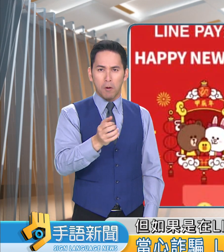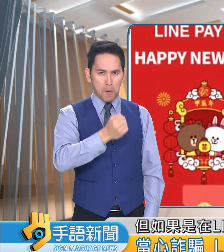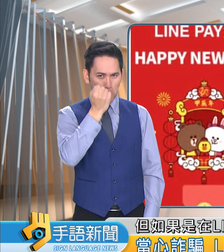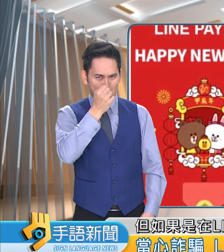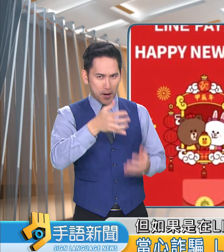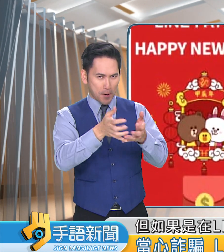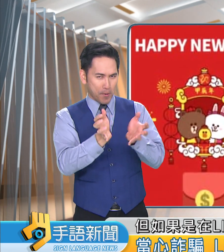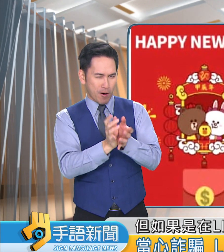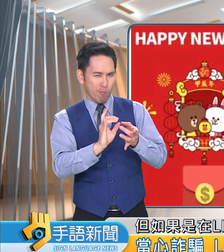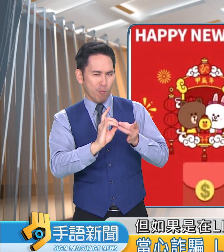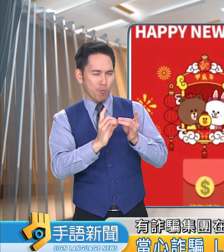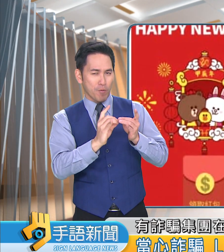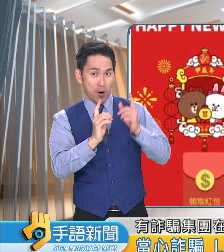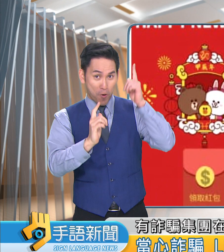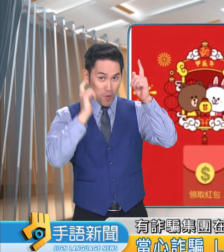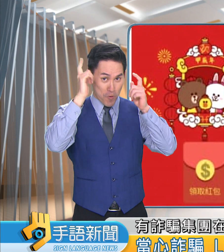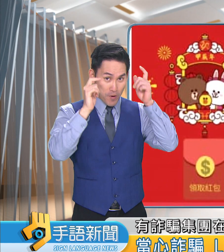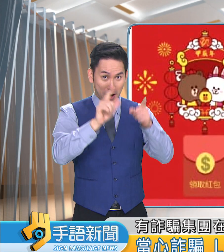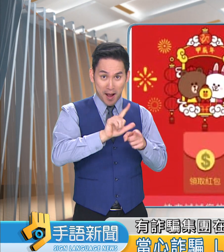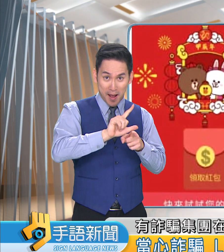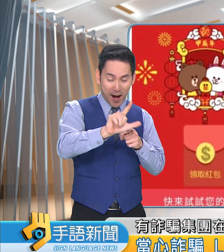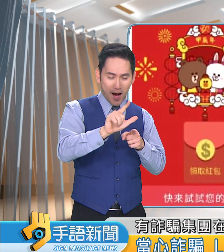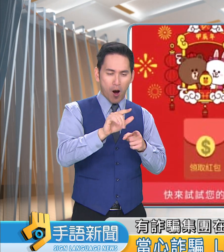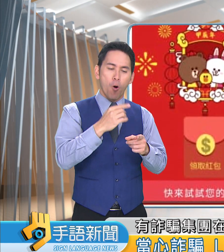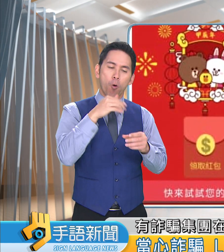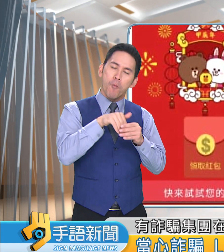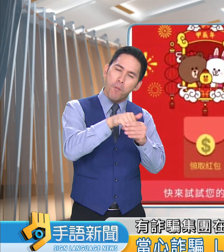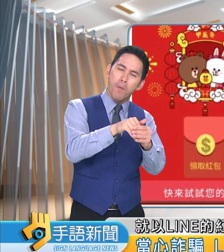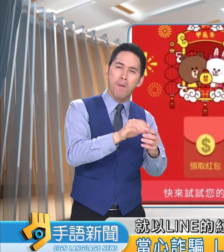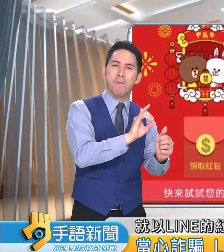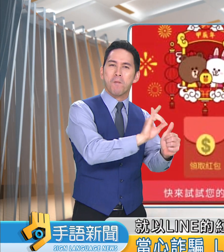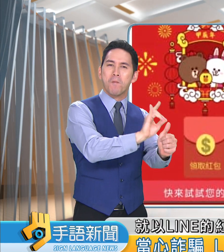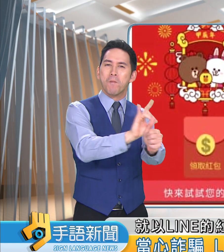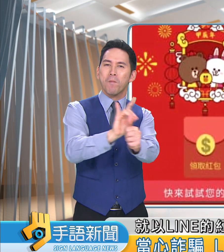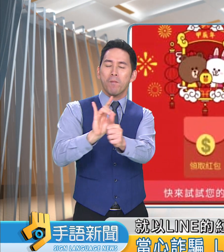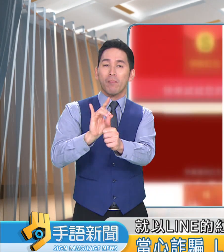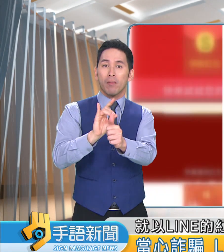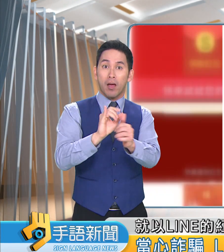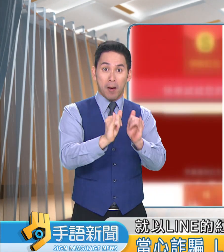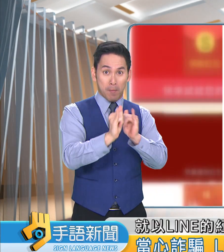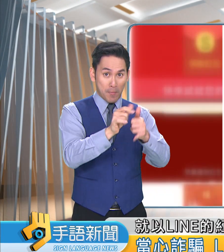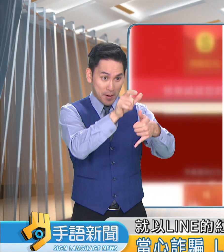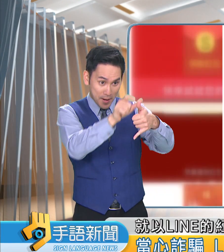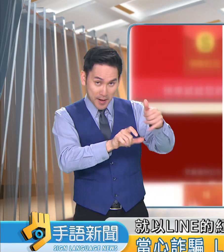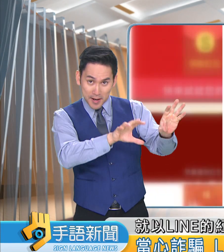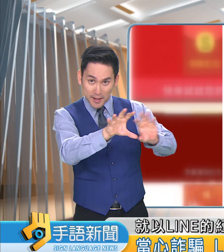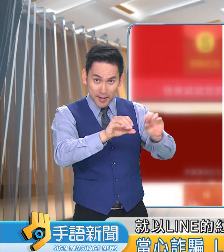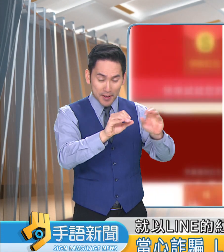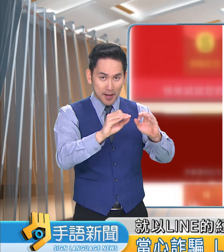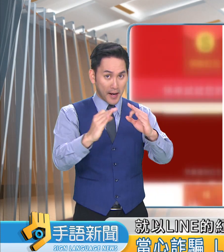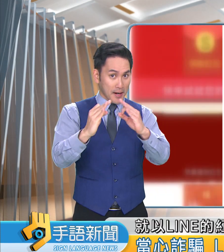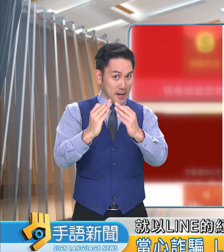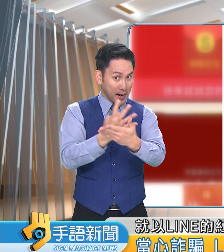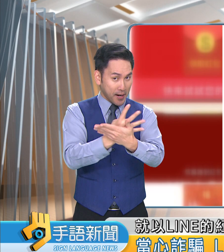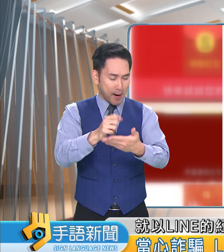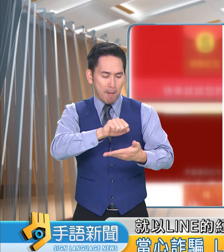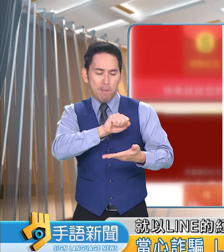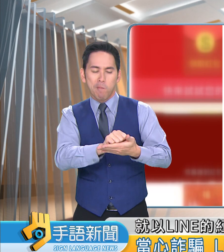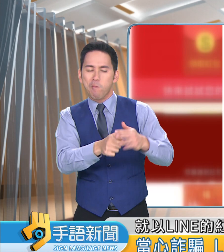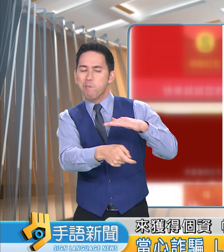小心。有诈骗集团在春节期间就以 LINE 的红包讯息骗民众查看，来获